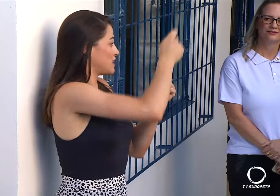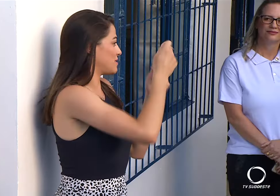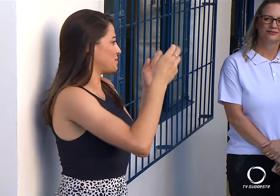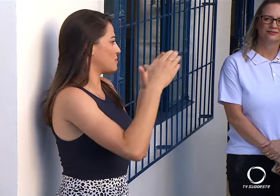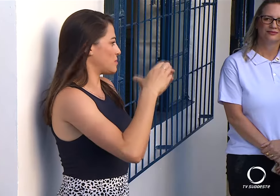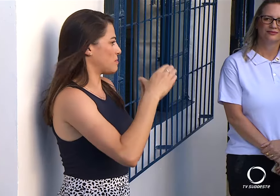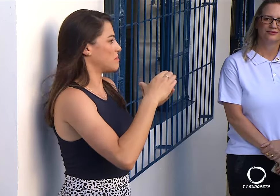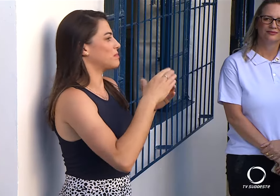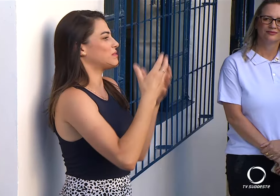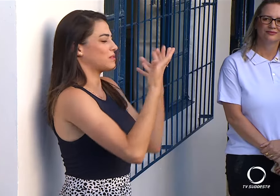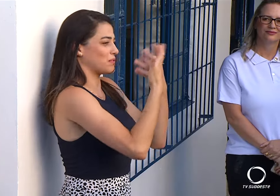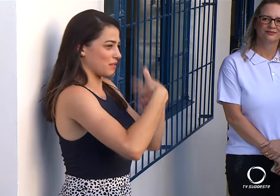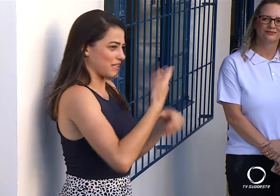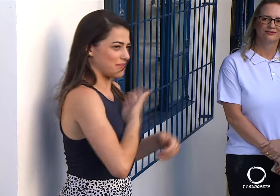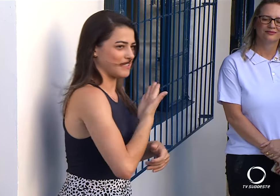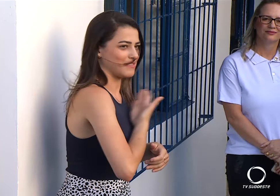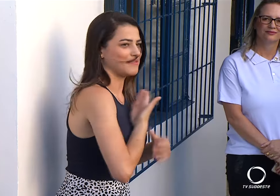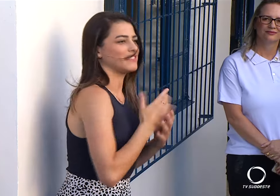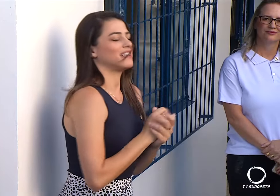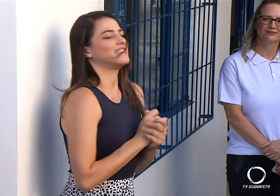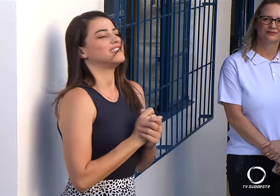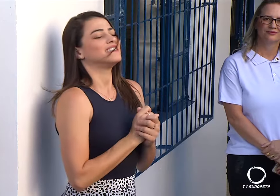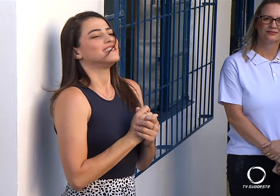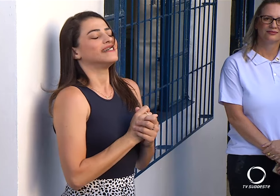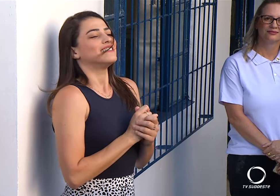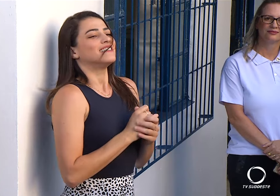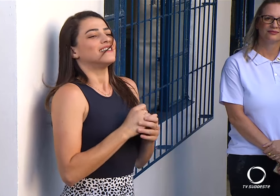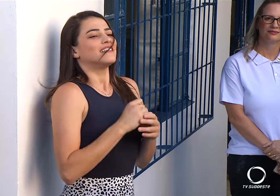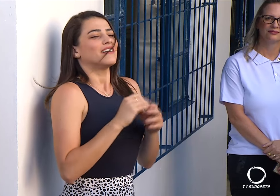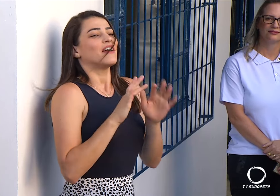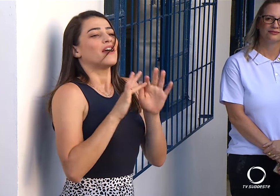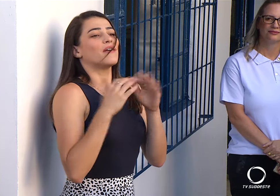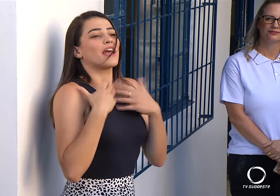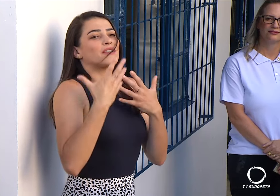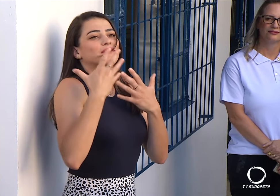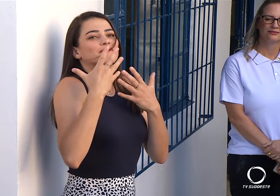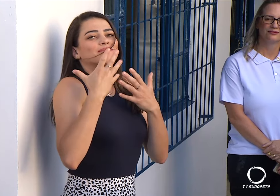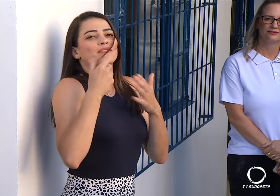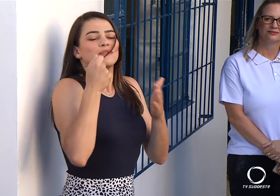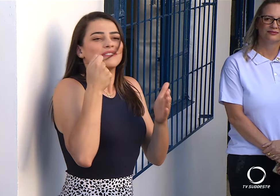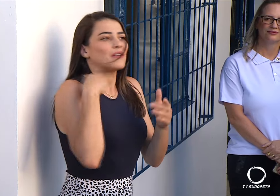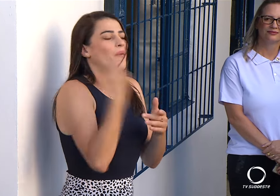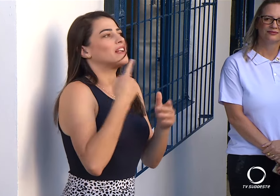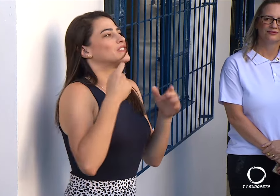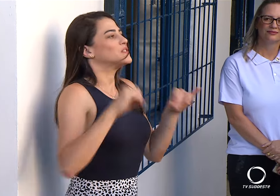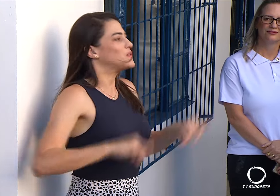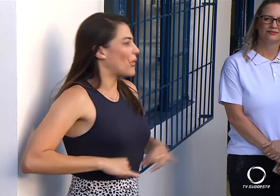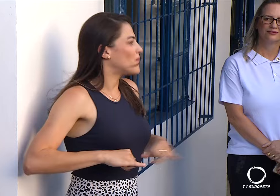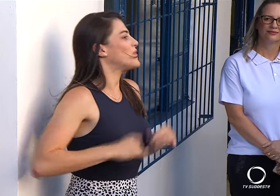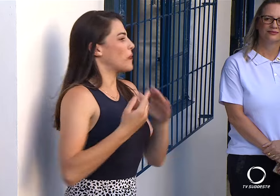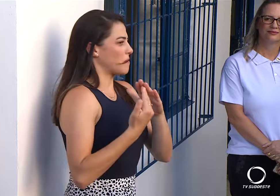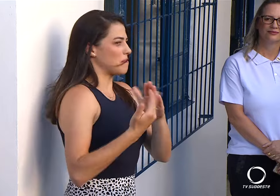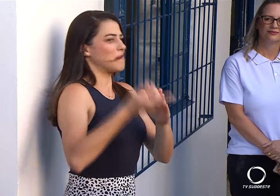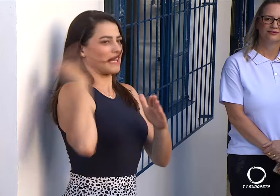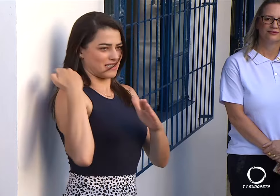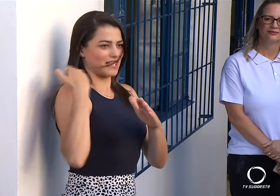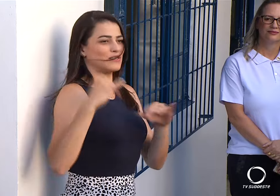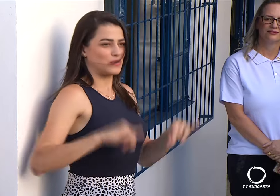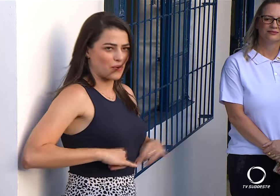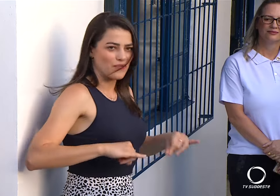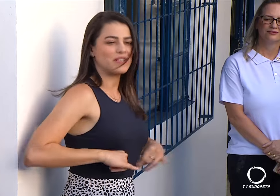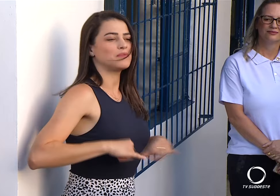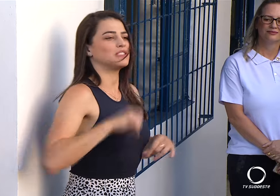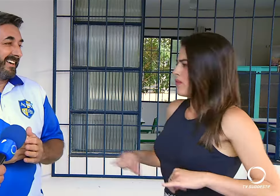Com o auxílio do intérprete André Gabrielli, a presidente da Associação dos Surdos de Pato Branco, Jennifer Guerra, falou da